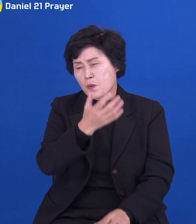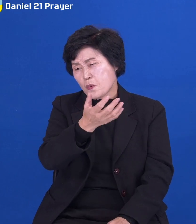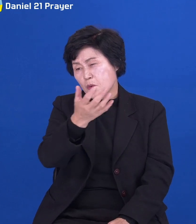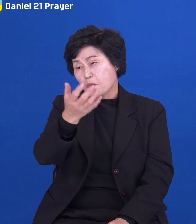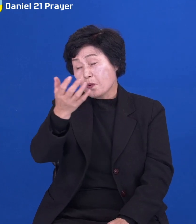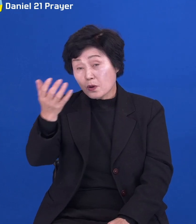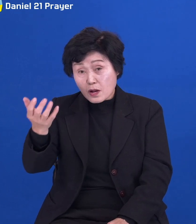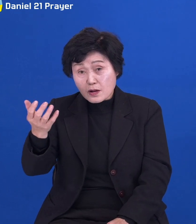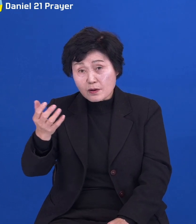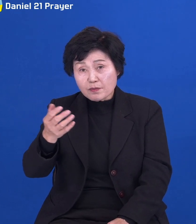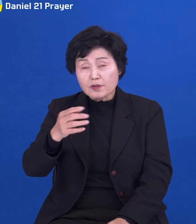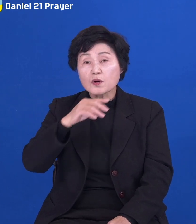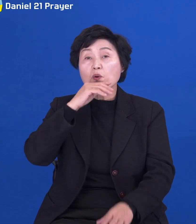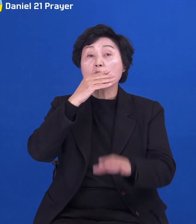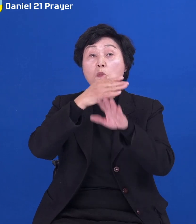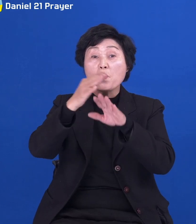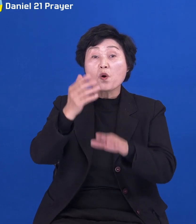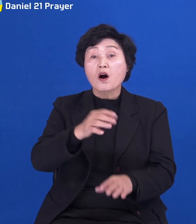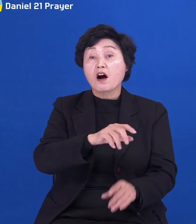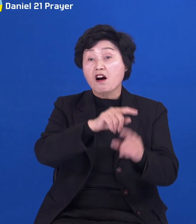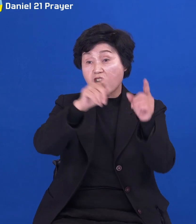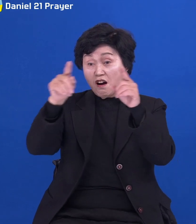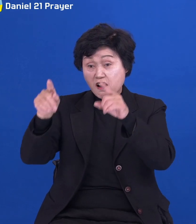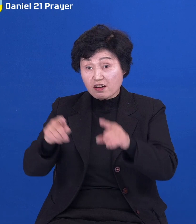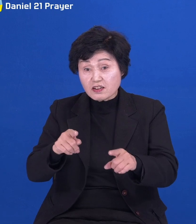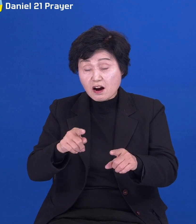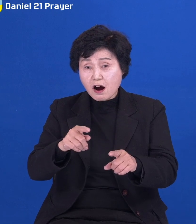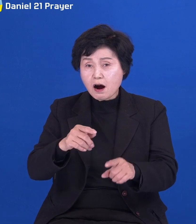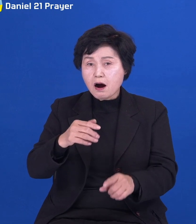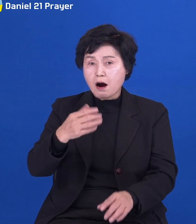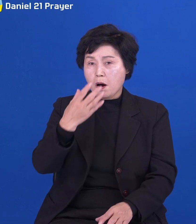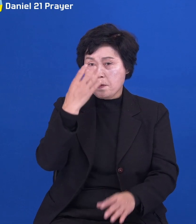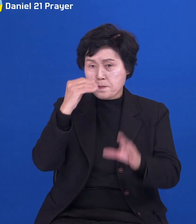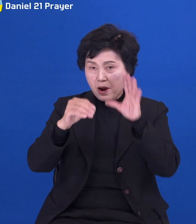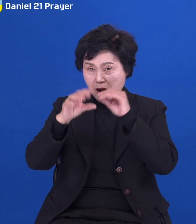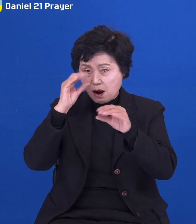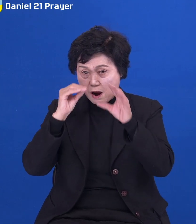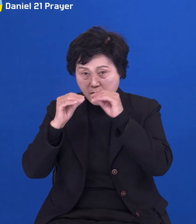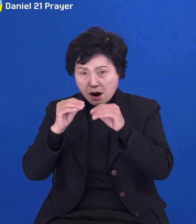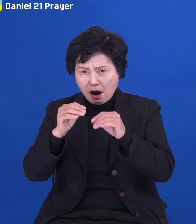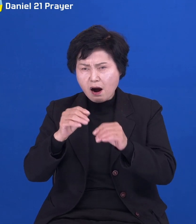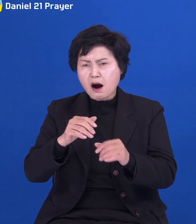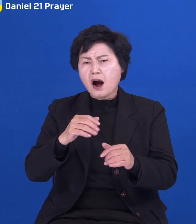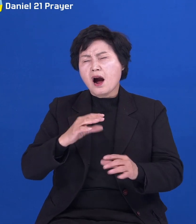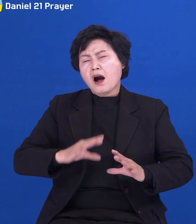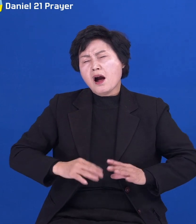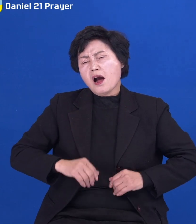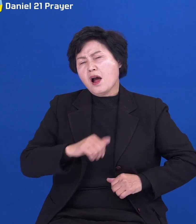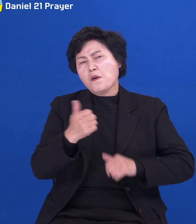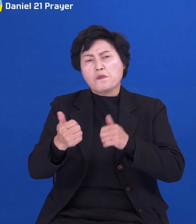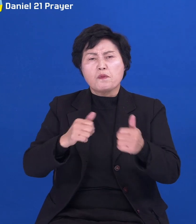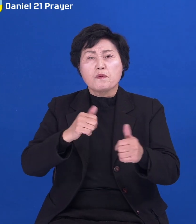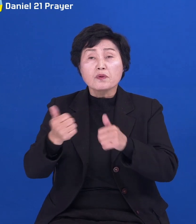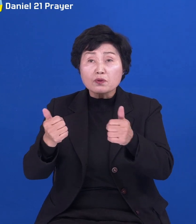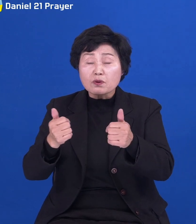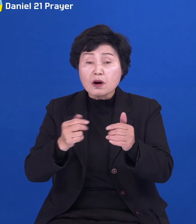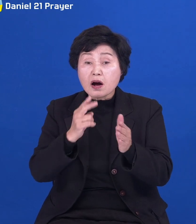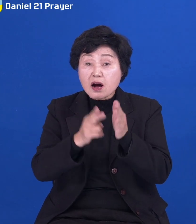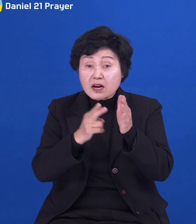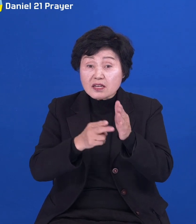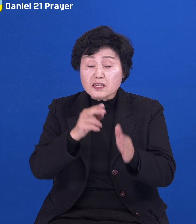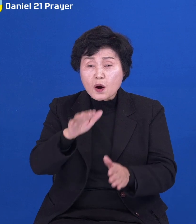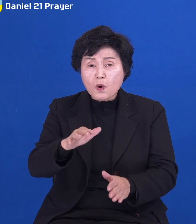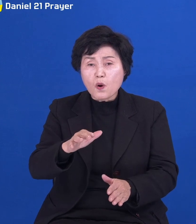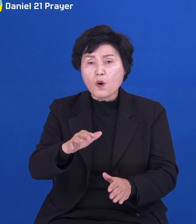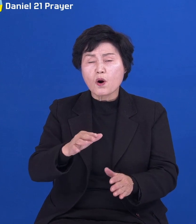수가 있었어요. 도시와 시골은 불빛 하나 없는 암흑지대 이상이었어요. 역전과 골목에는 시체가